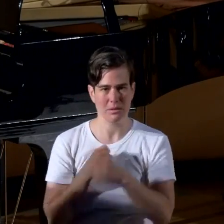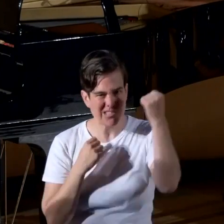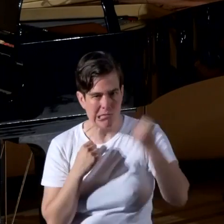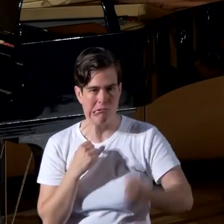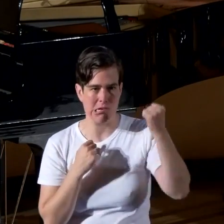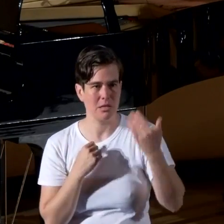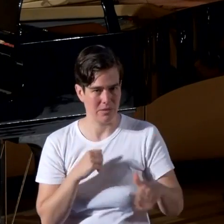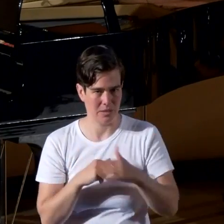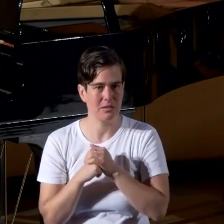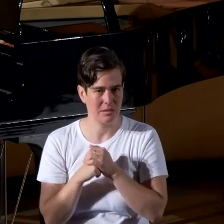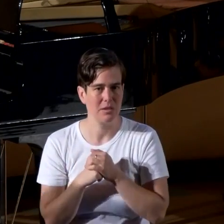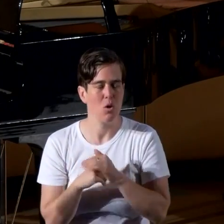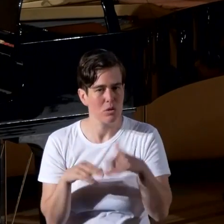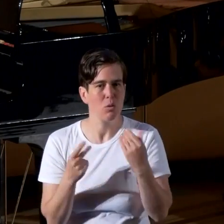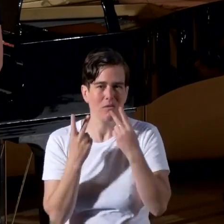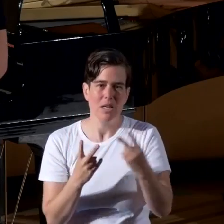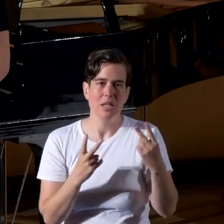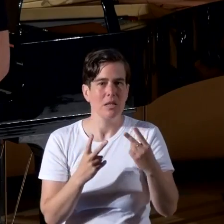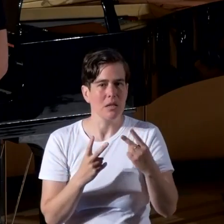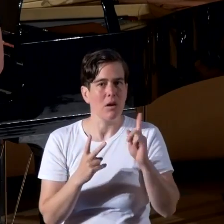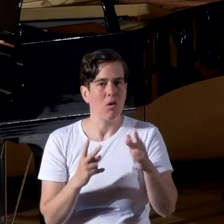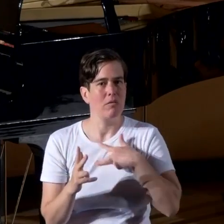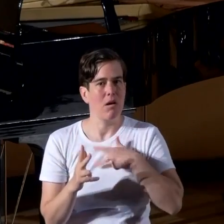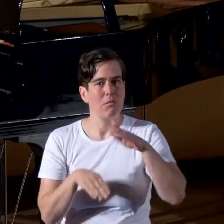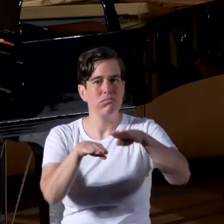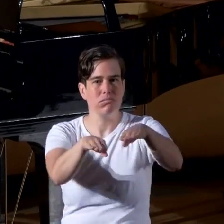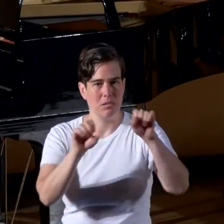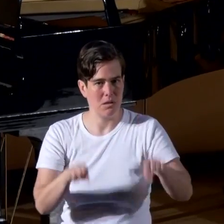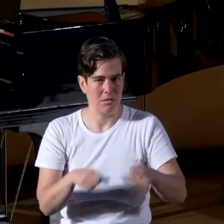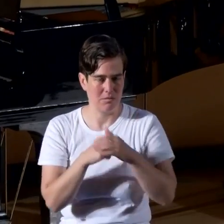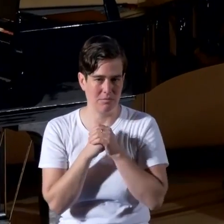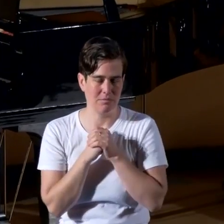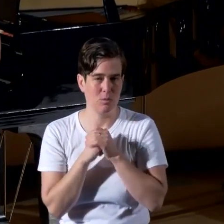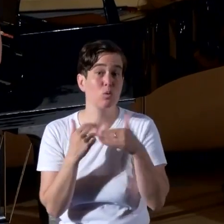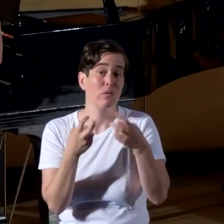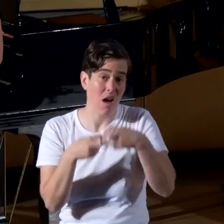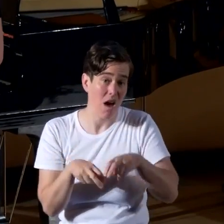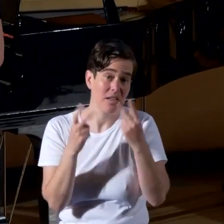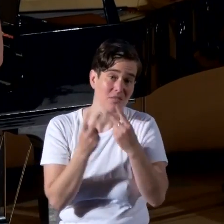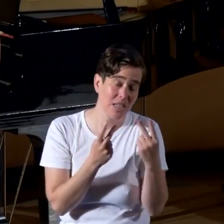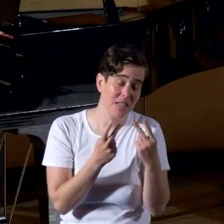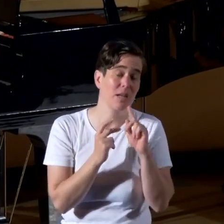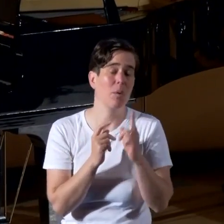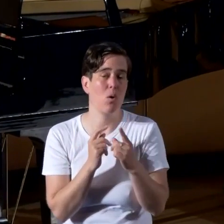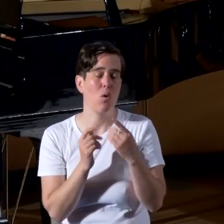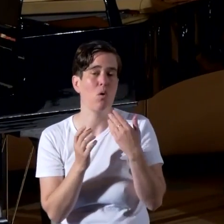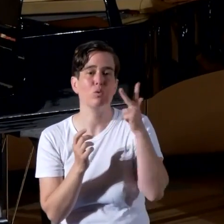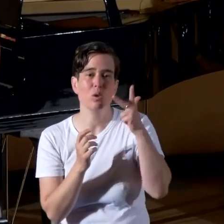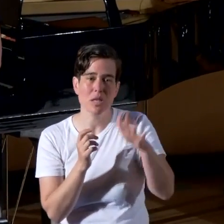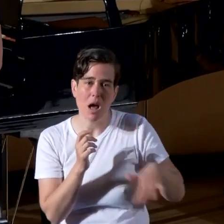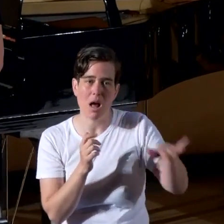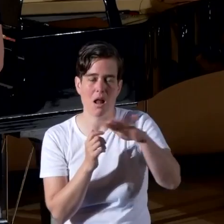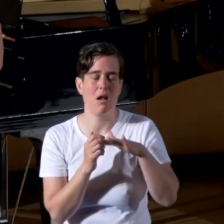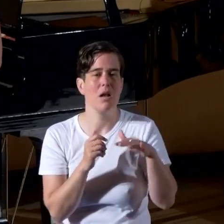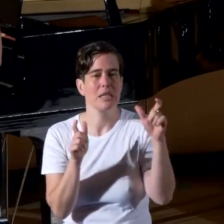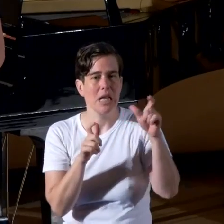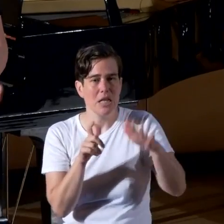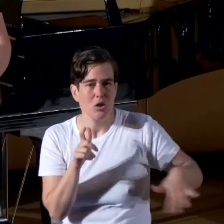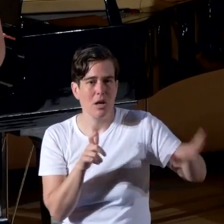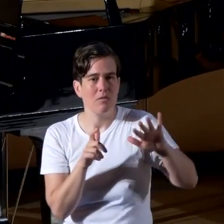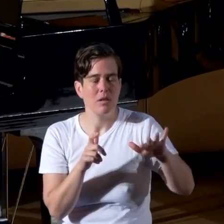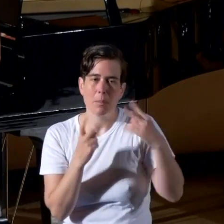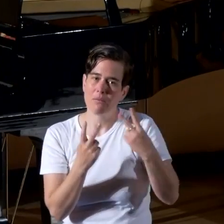wichtiger Punkt ist, um Dinge auch in ihre Durchsetzung zu bringen. Das erlebe ich im Verein, das erlebe ich aber auch im sozialen und gesellschaftlichen